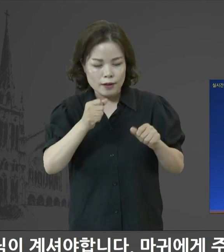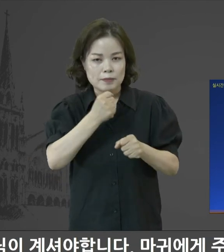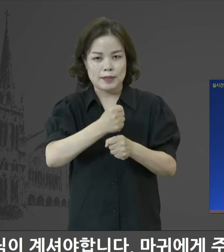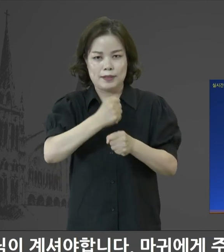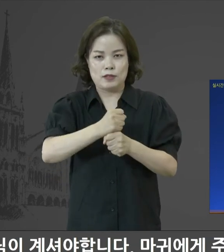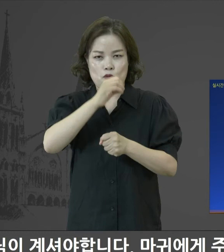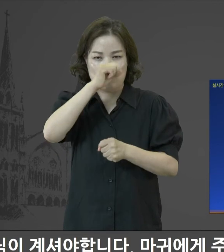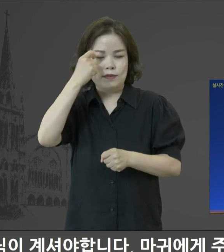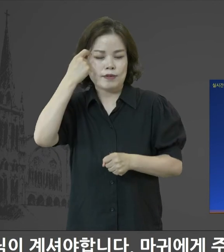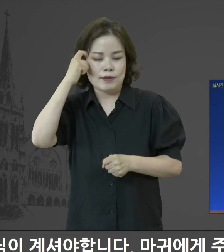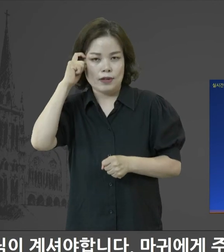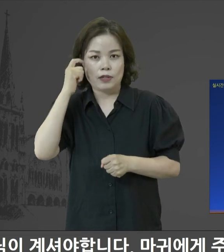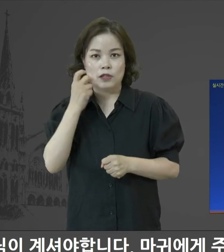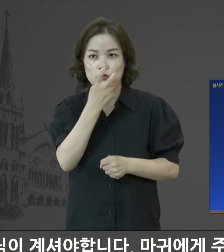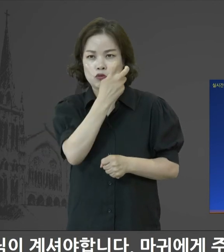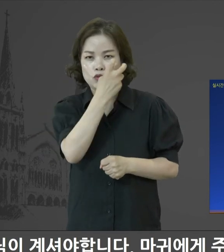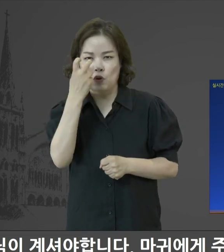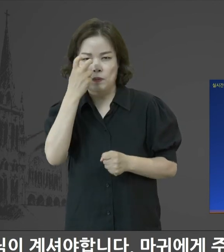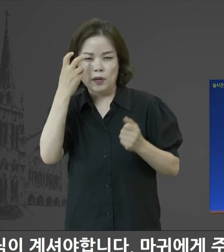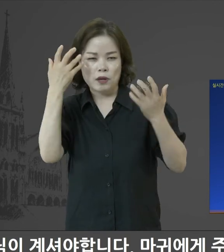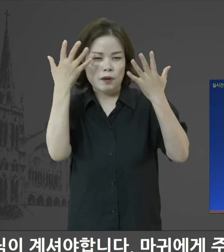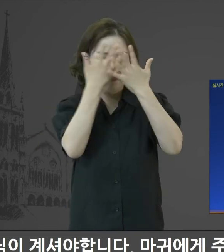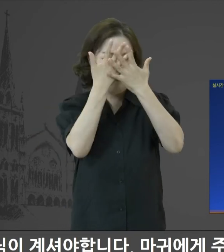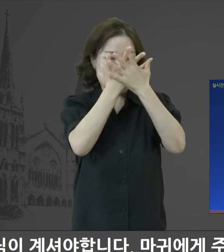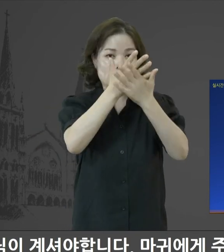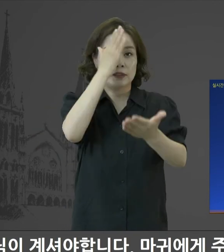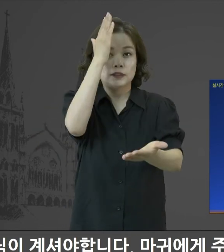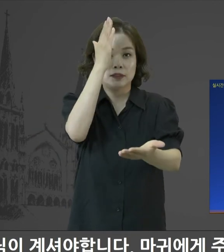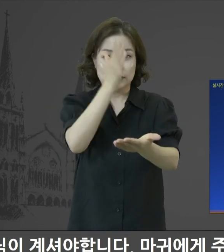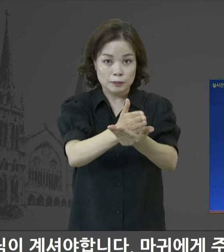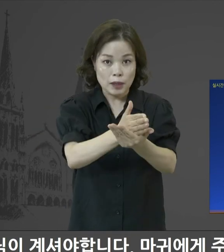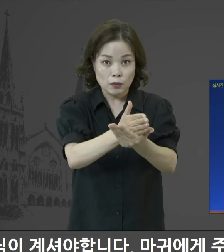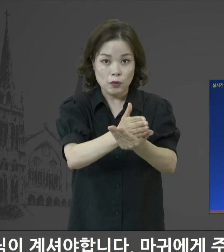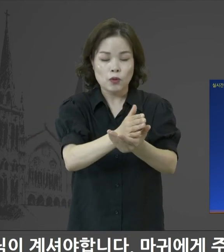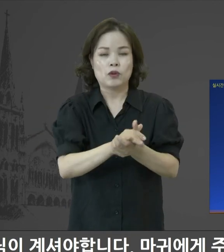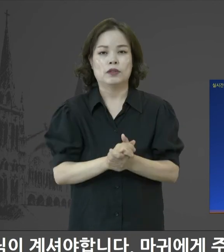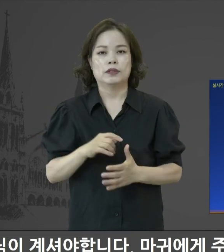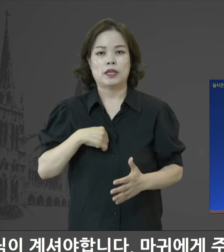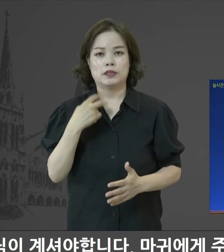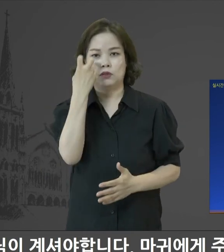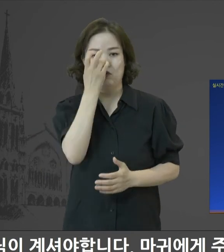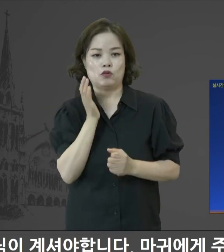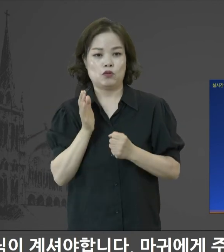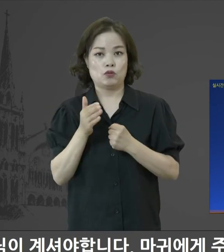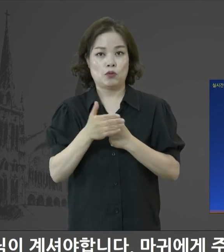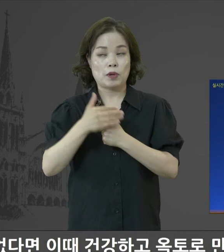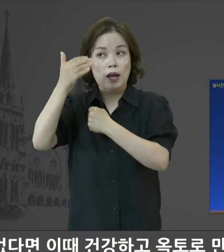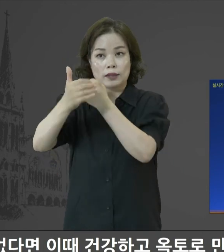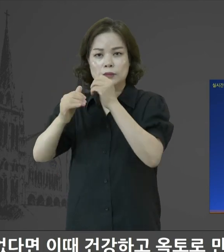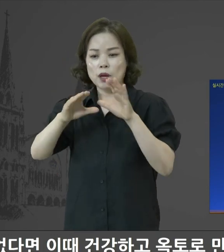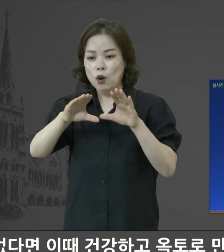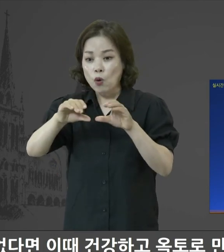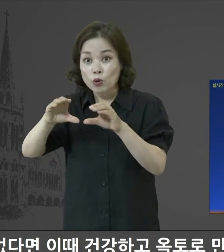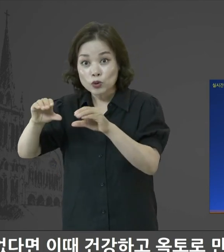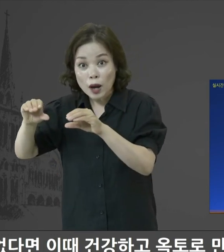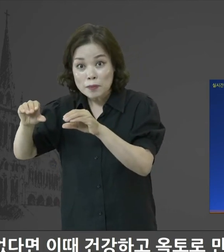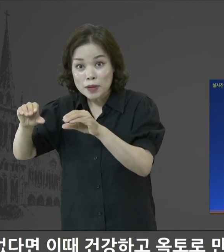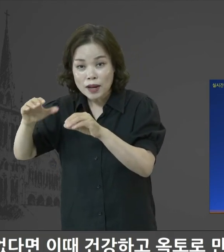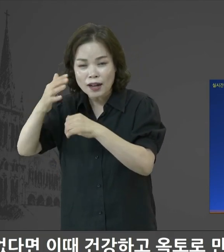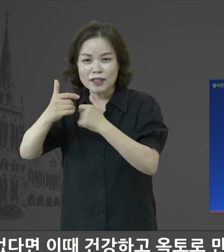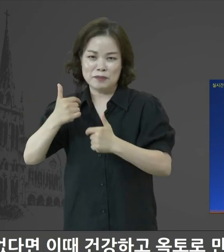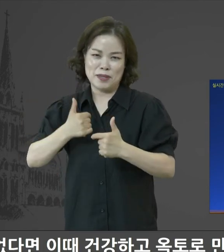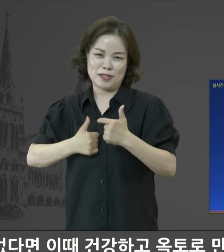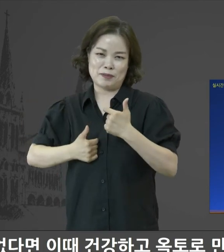끊임없이 해야 됩니다. 총명이 어두워지지 않도록 자기 자신을 돌보시기 바랍니다. 하나님의 온유함이, 하나님의